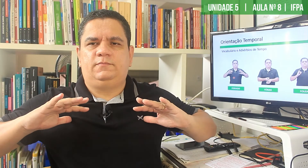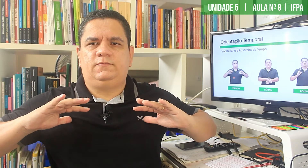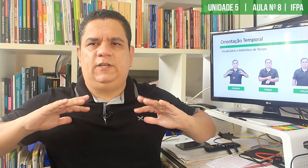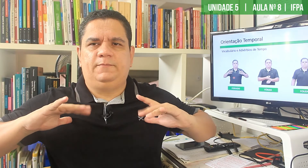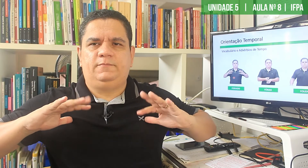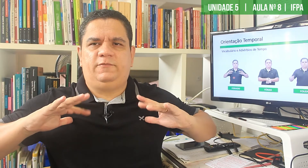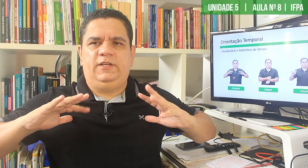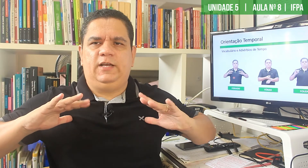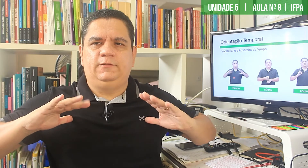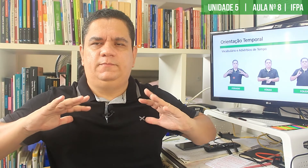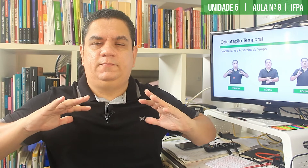tá? Feriado.